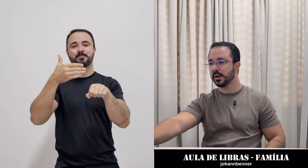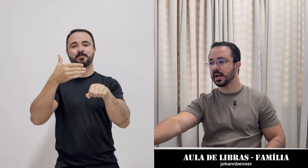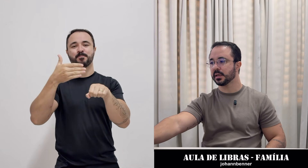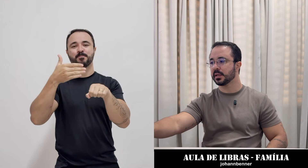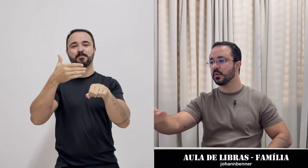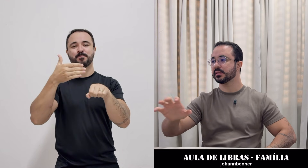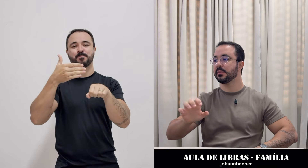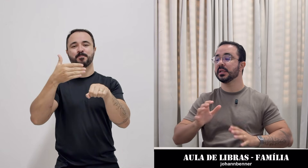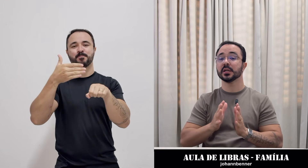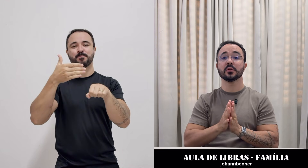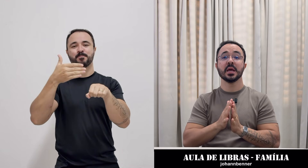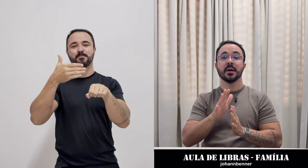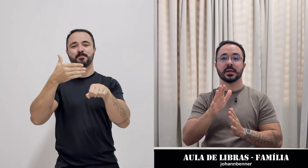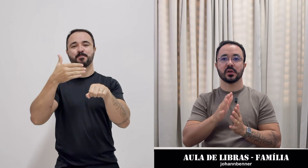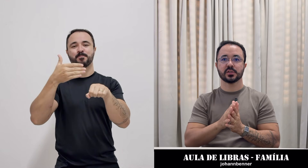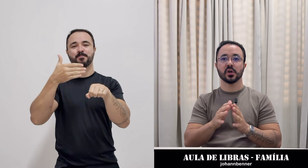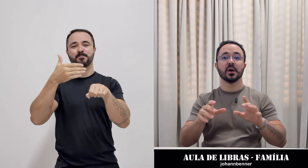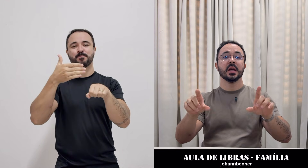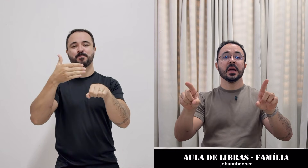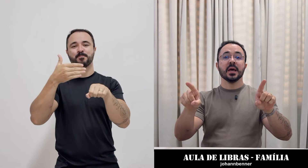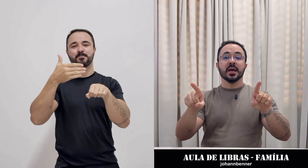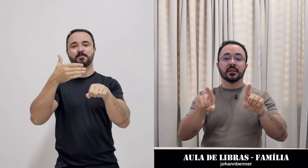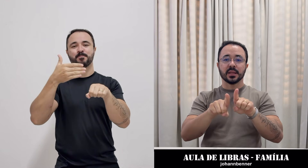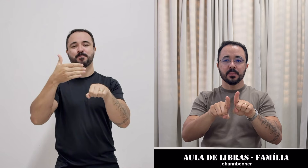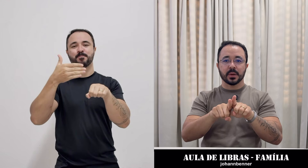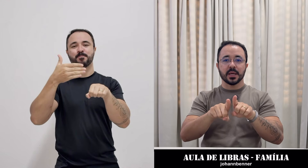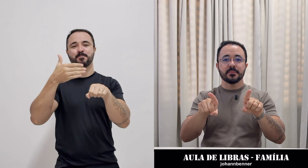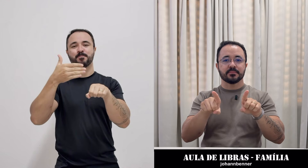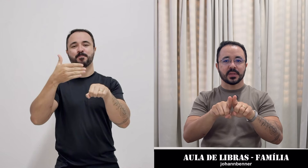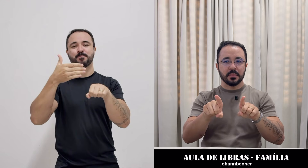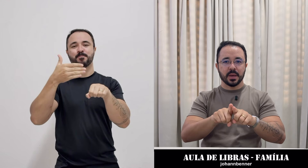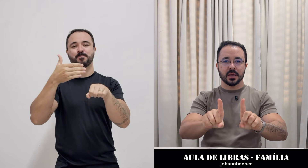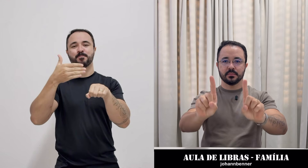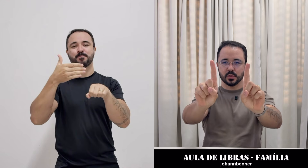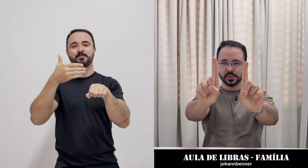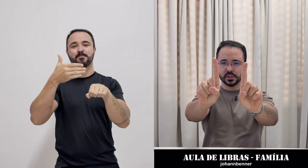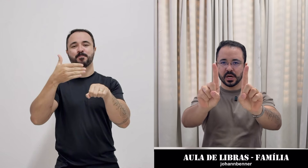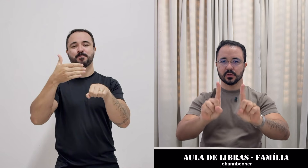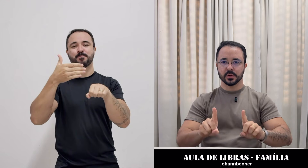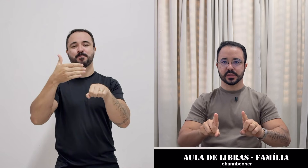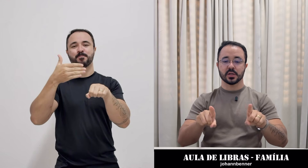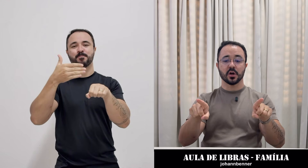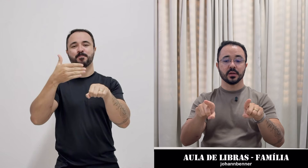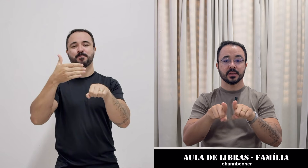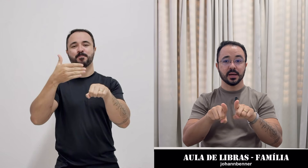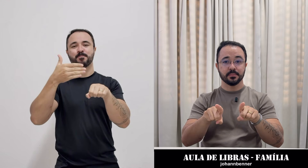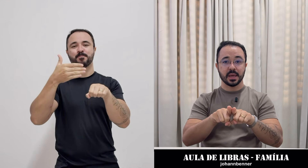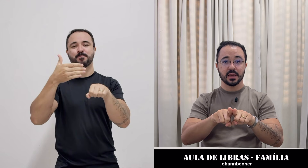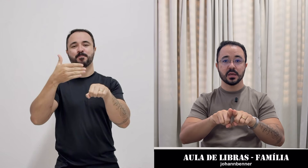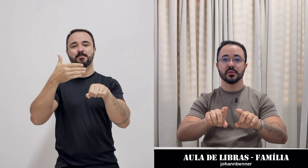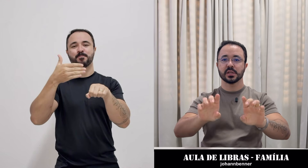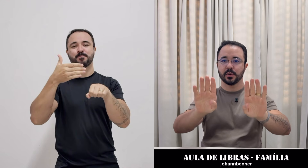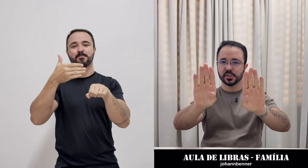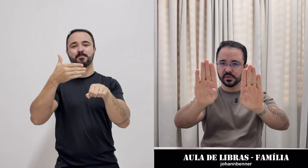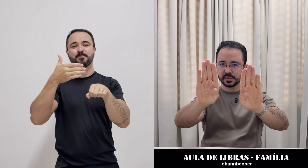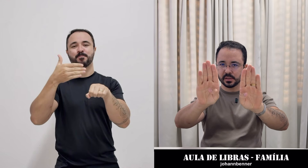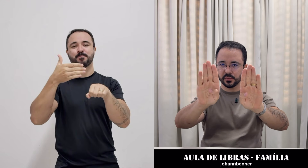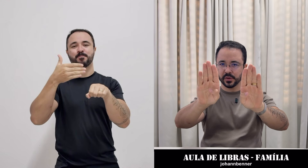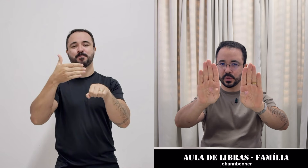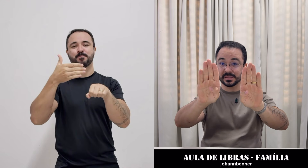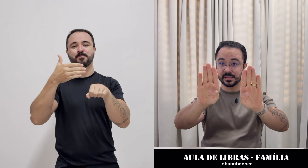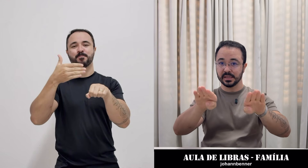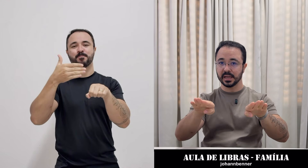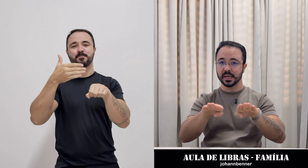Pronto, deixa eu parar aqui, tá quase terminando, mas olha só. Também, os indicadores aqui, ó, também que você pode ver